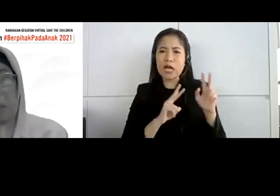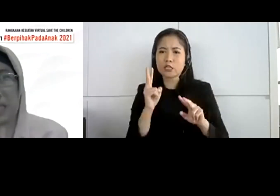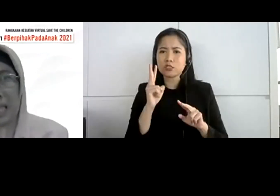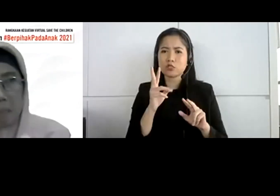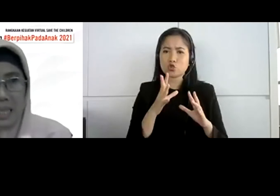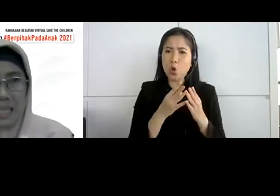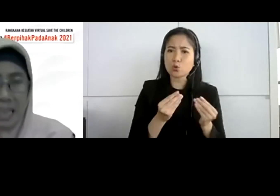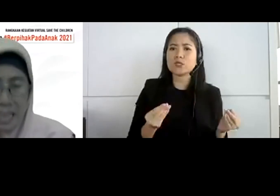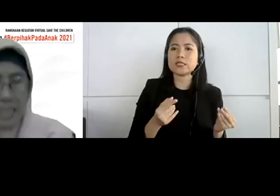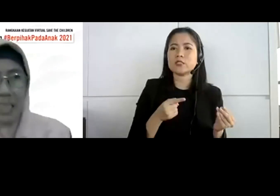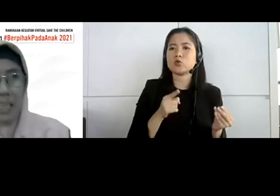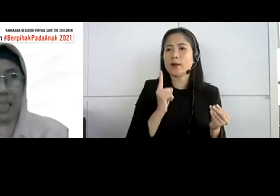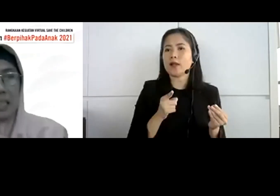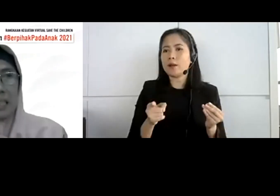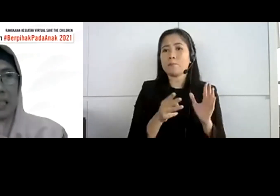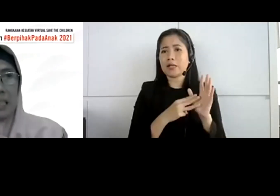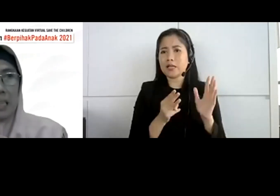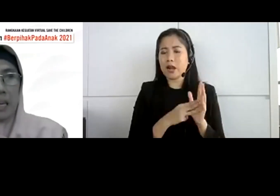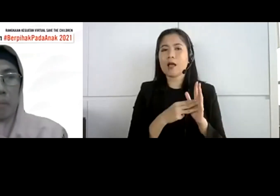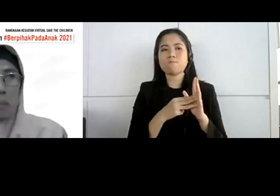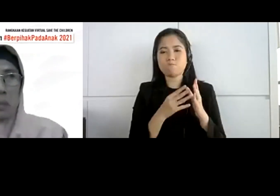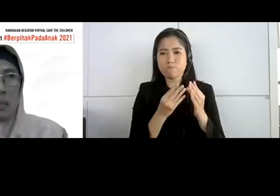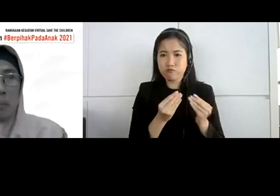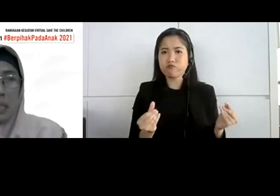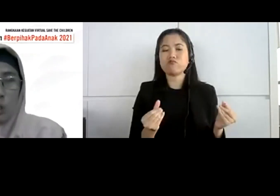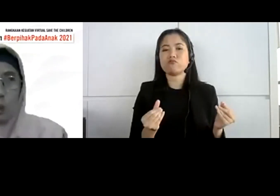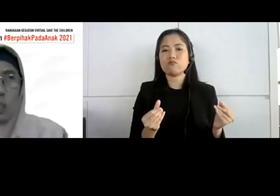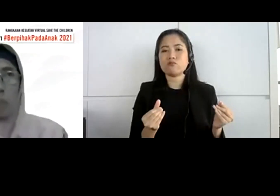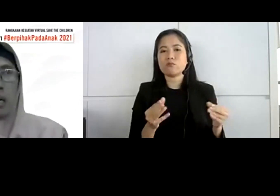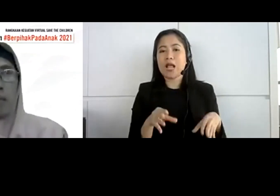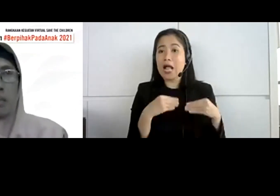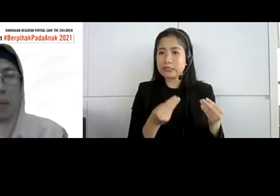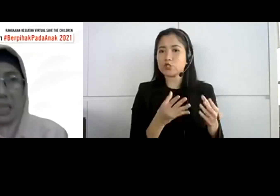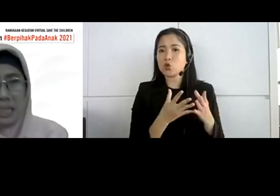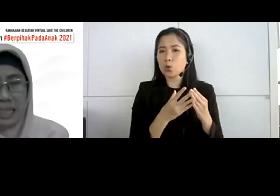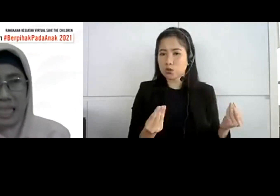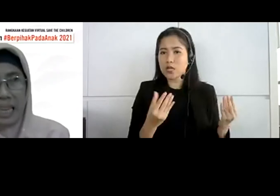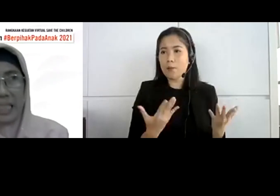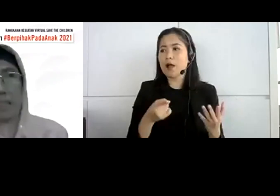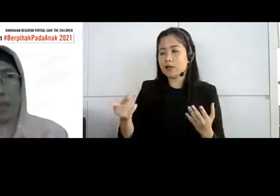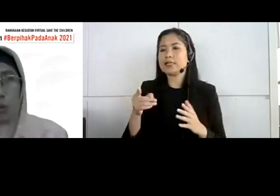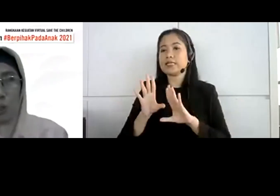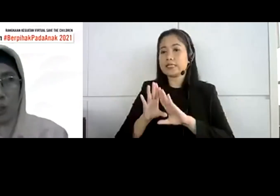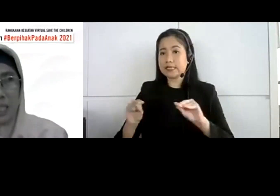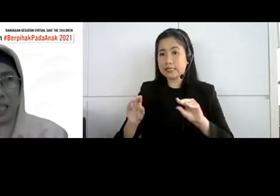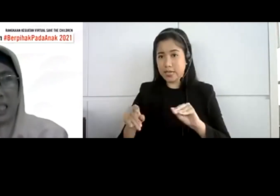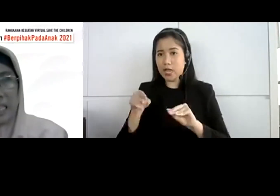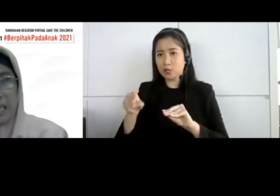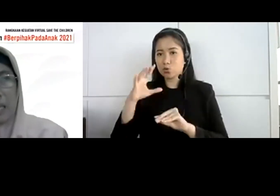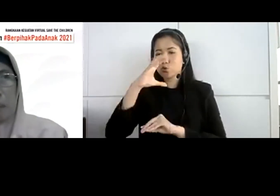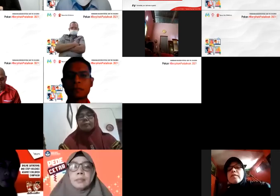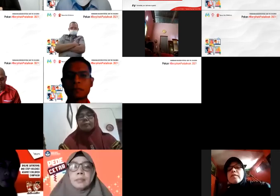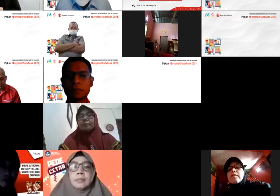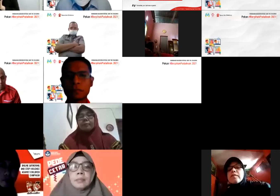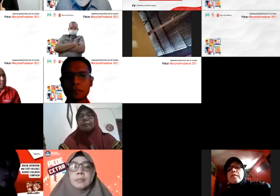membantu memecahkan masalah. Kami memberi solusi bahwa sebagian kerjakan di waktu sore